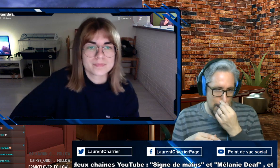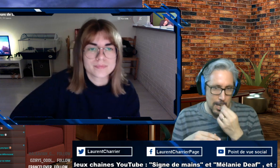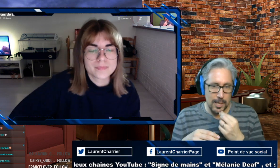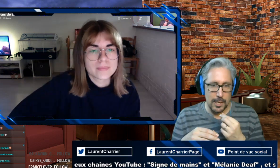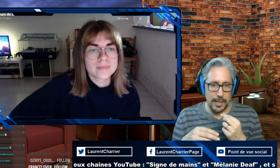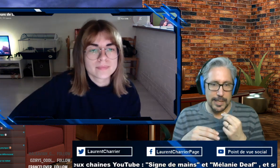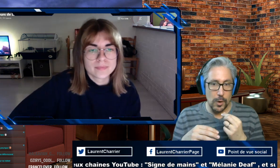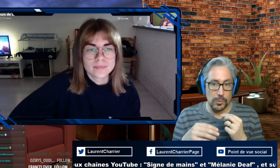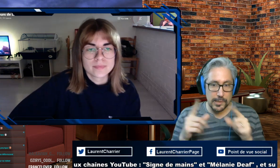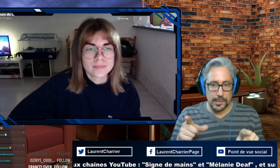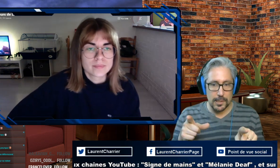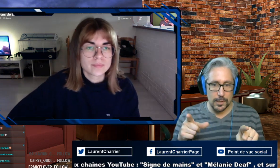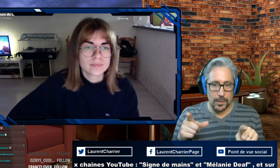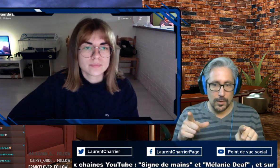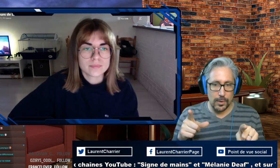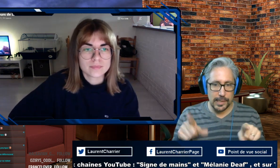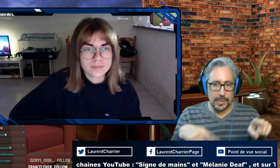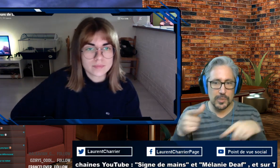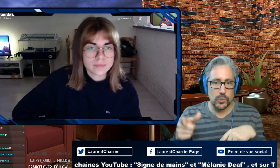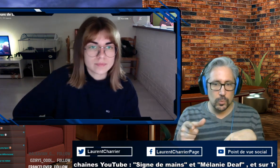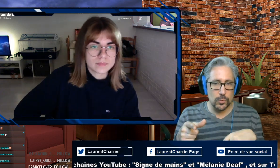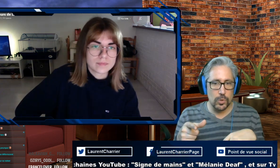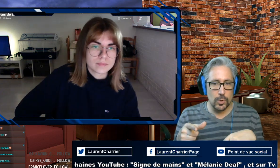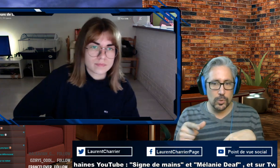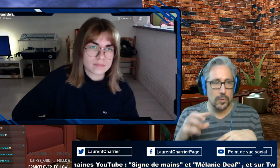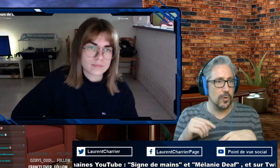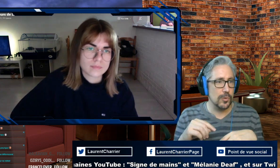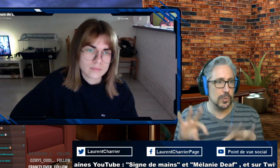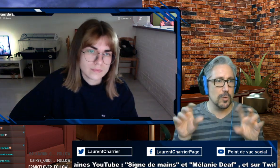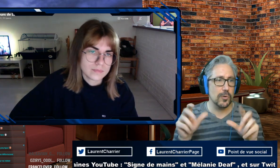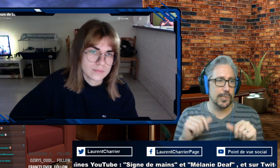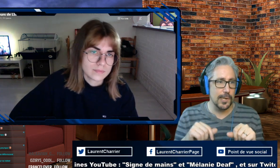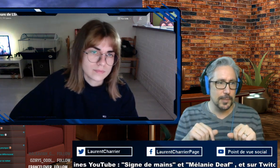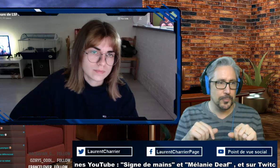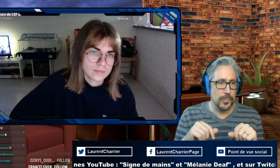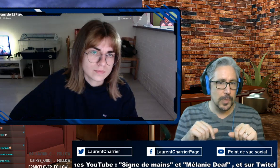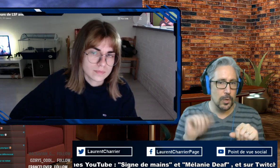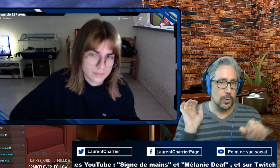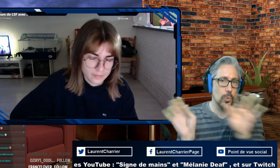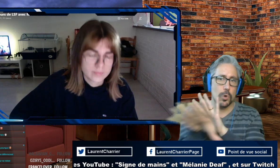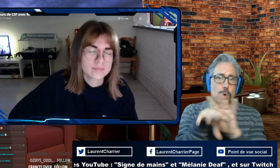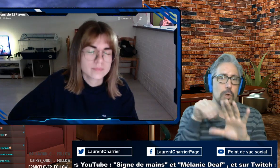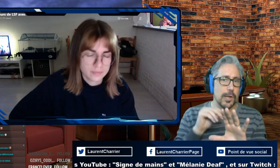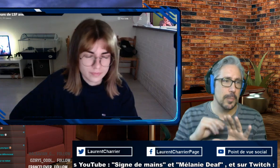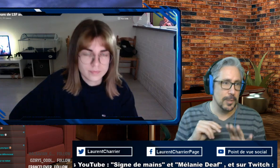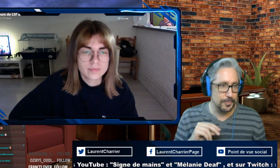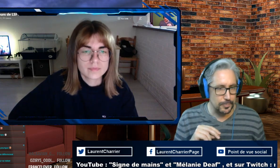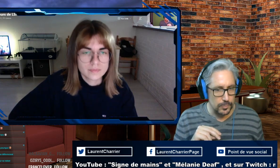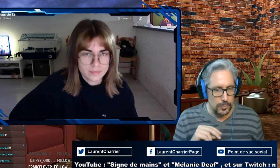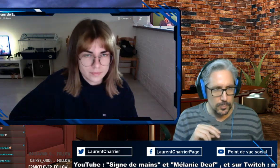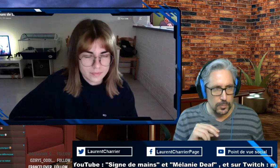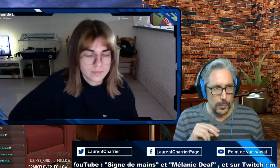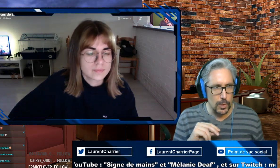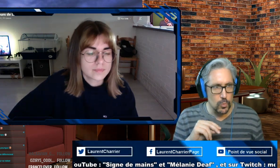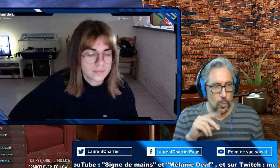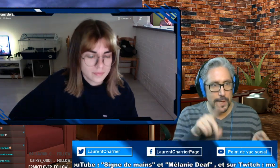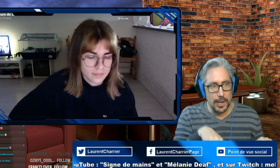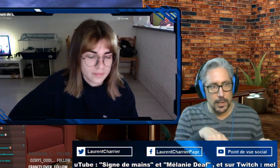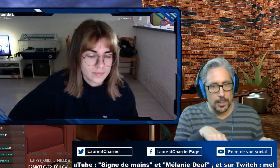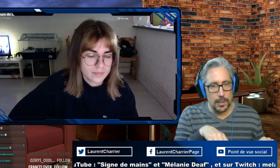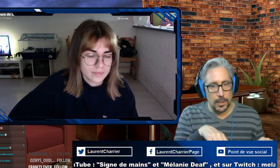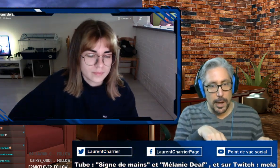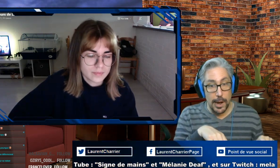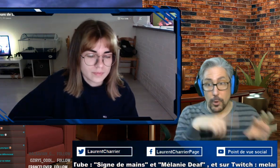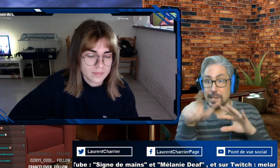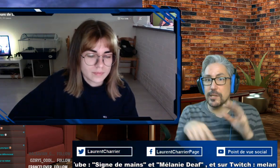LSF. Et il y a aussi les émissions de France Télé, donc L'œil et la main, où on